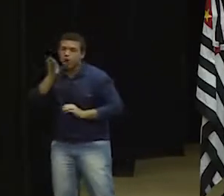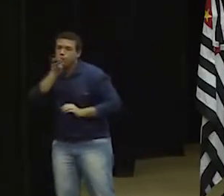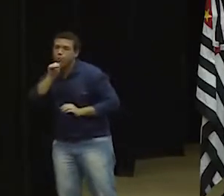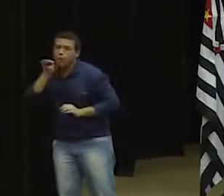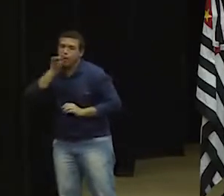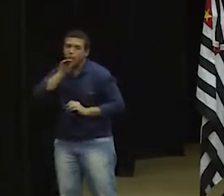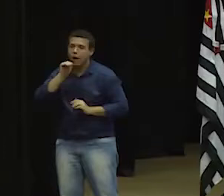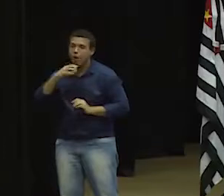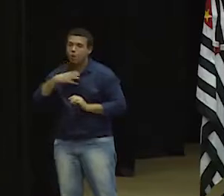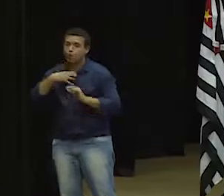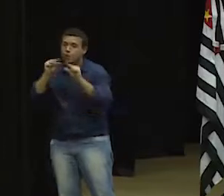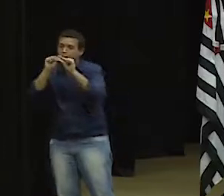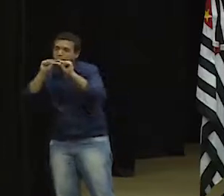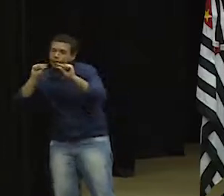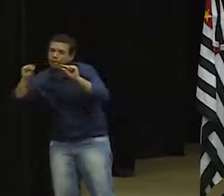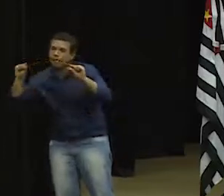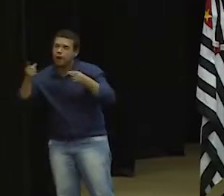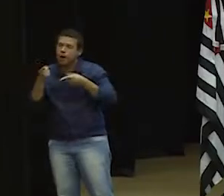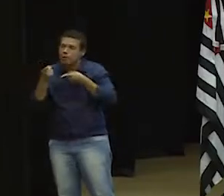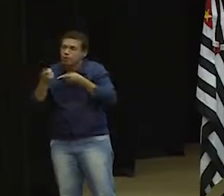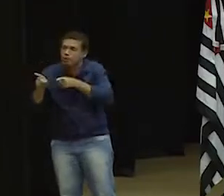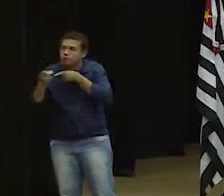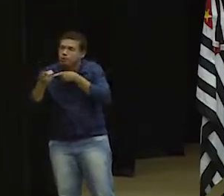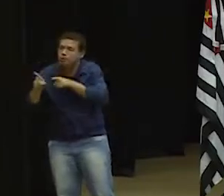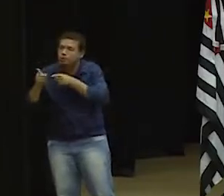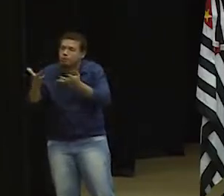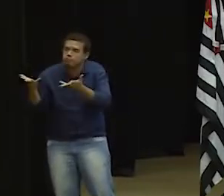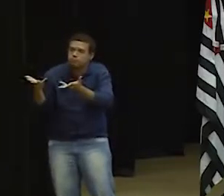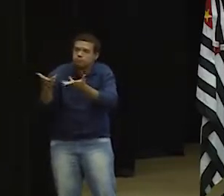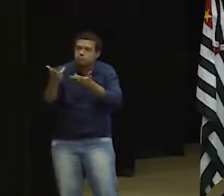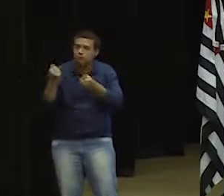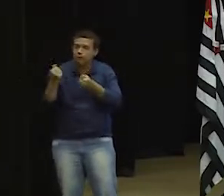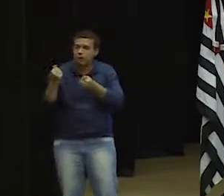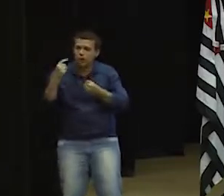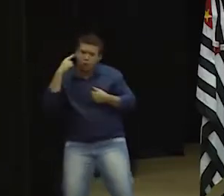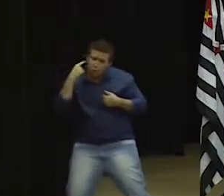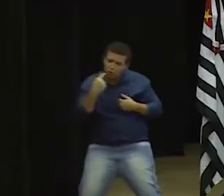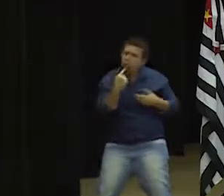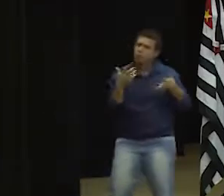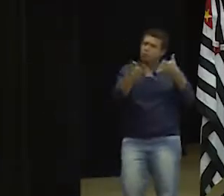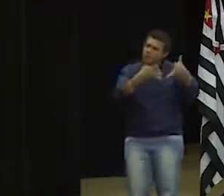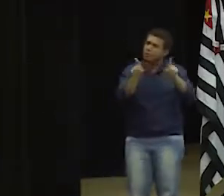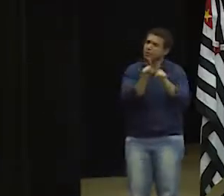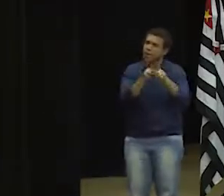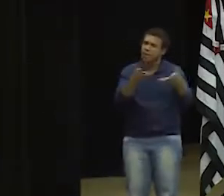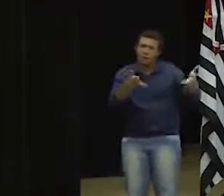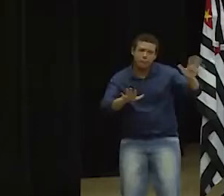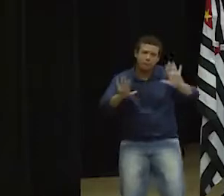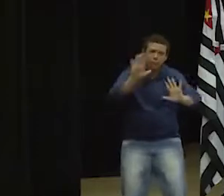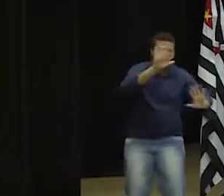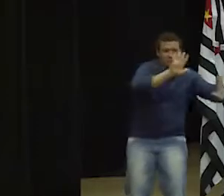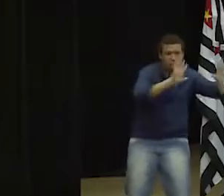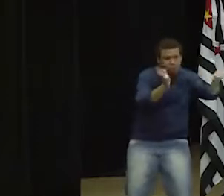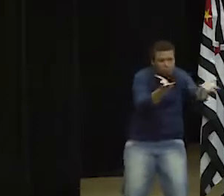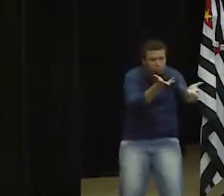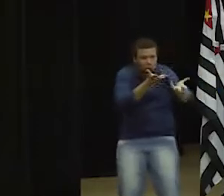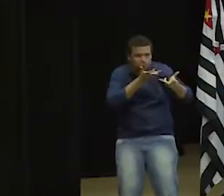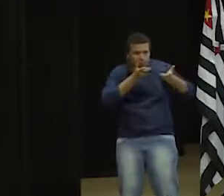pessoas ouvintes, elas se encantam pela forma como a oralidade provoca essa